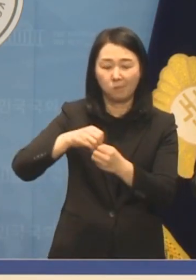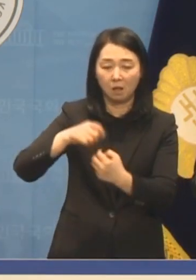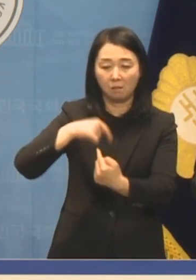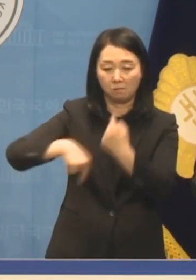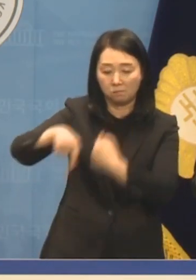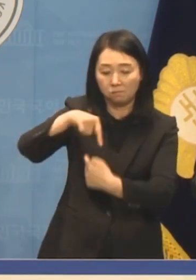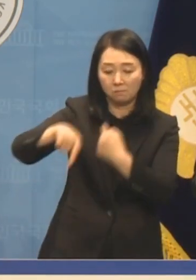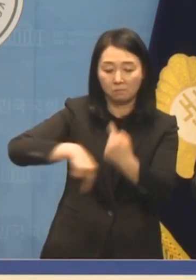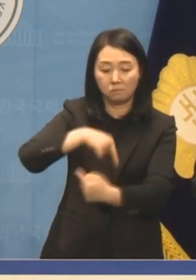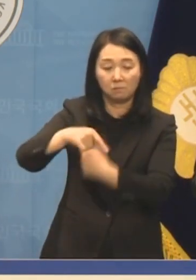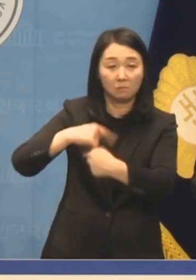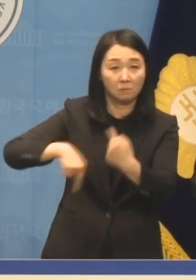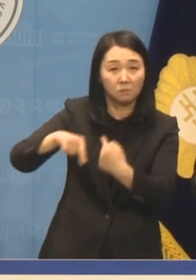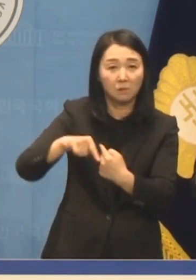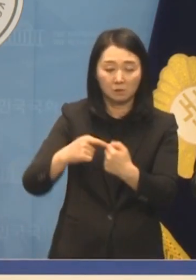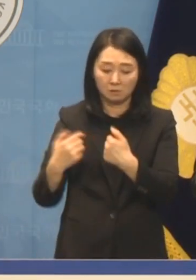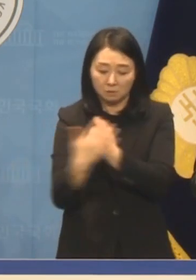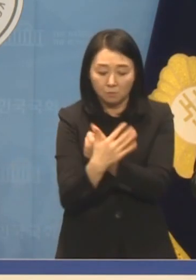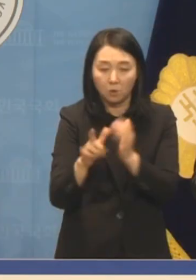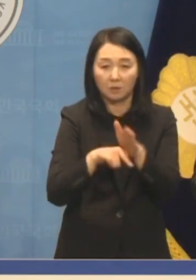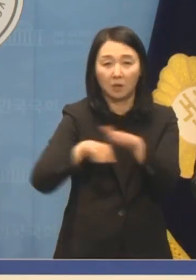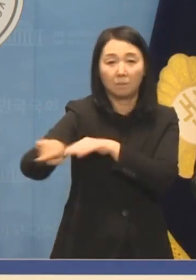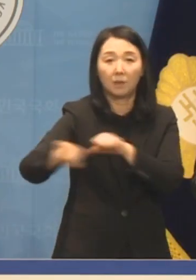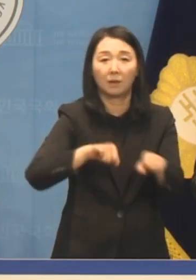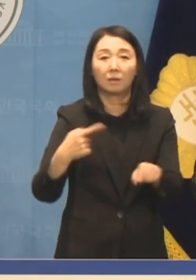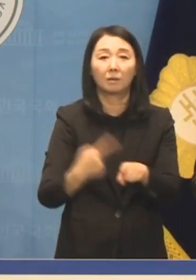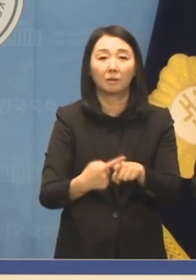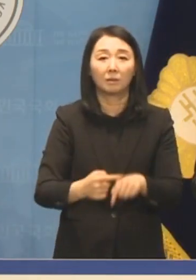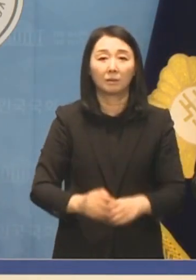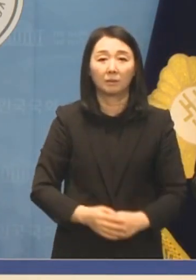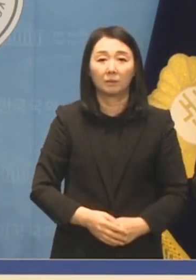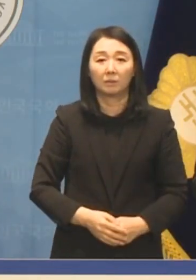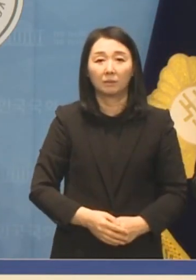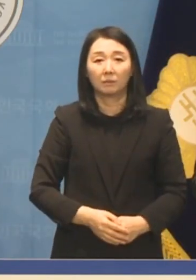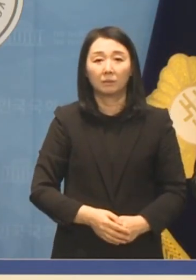그 의혹을 은폐하는 데 앞장서는 것과 같습니다.